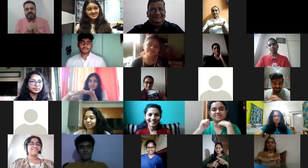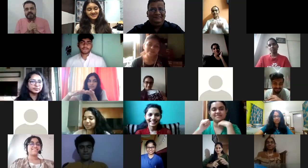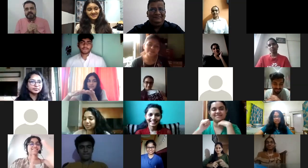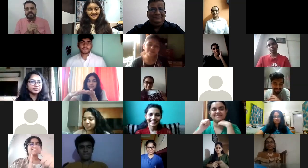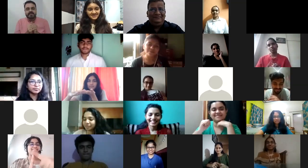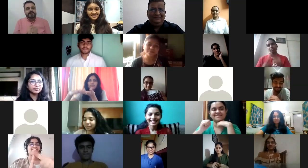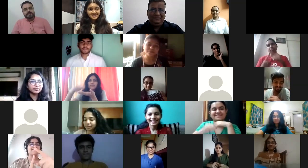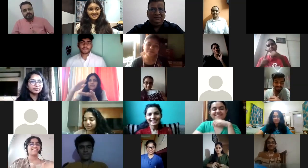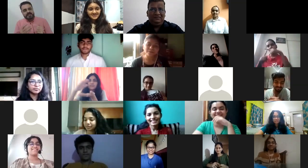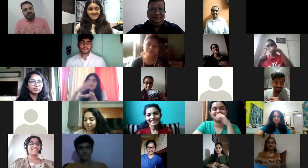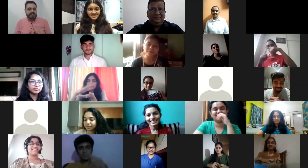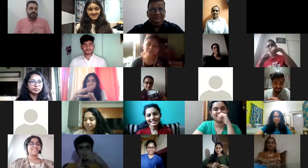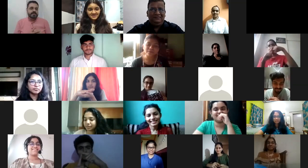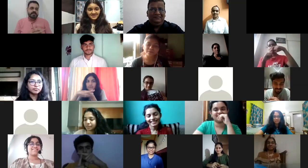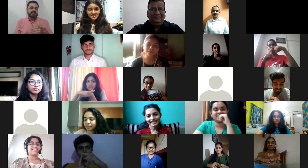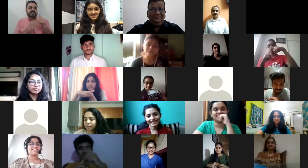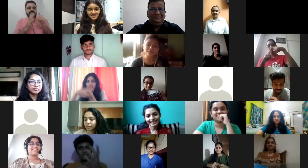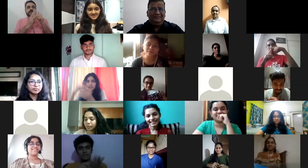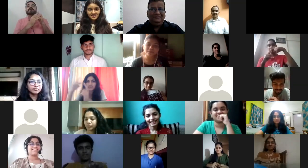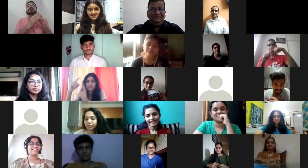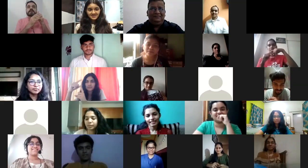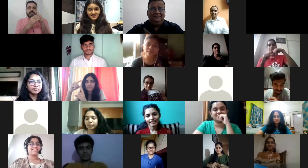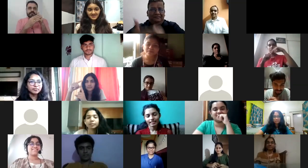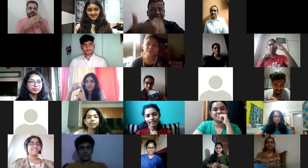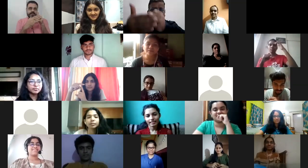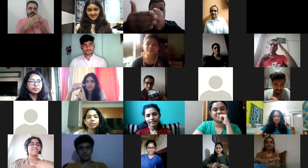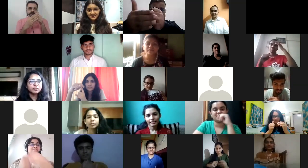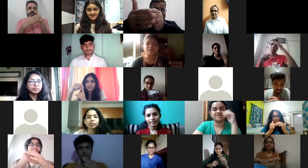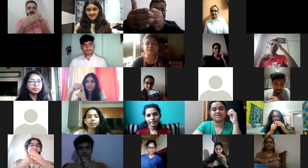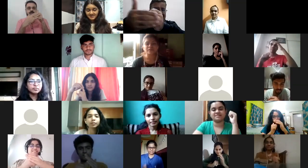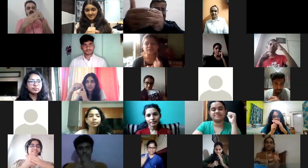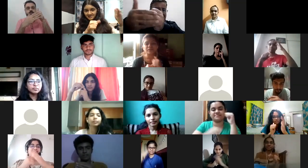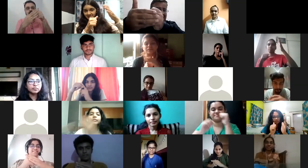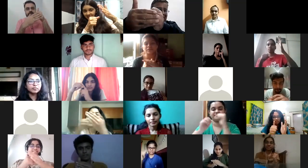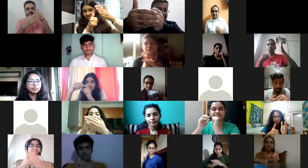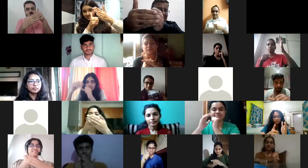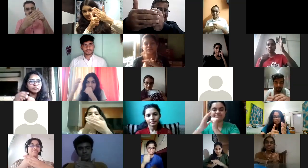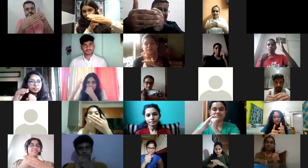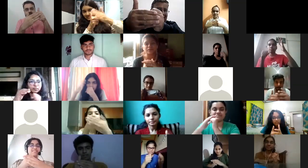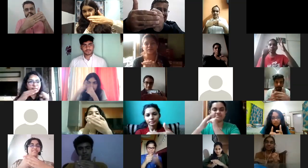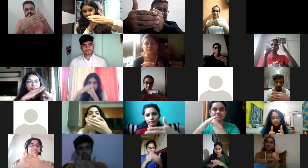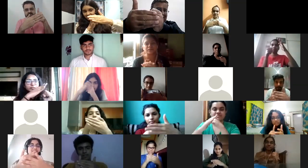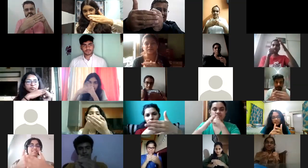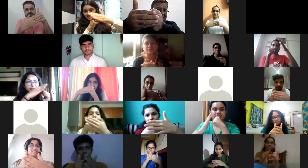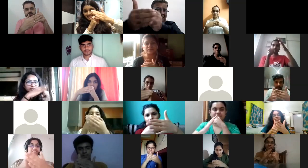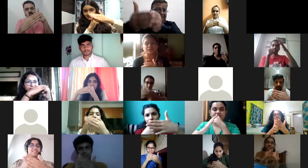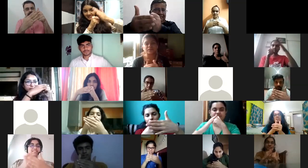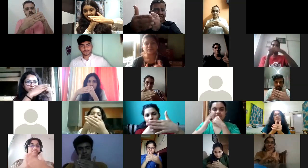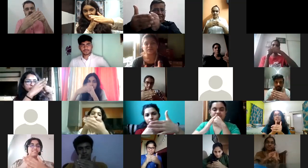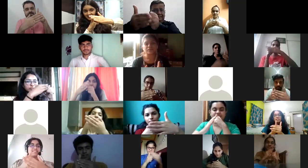करेंगे? But then the experts say this is how. If you look at me and Gopal, Thursday. Tap twice,